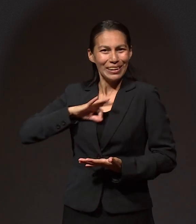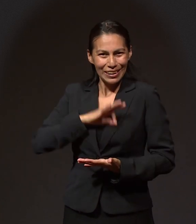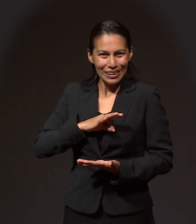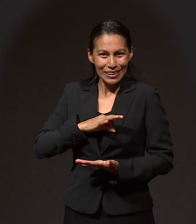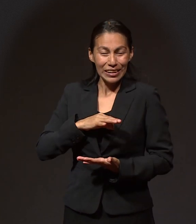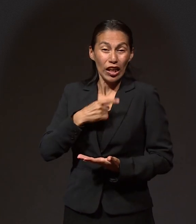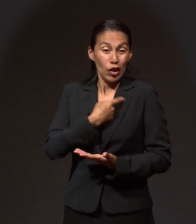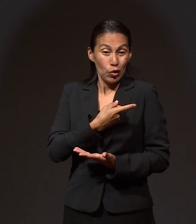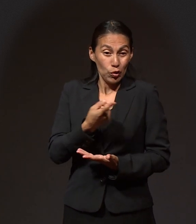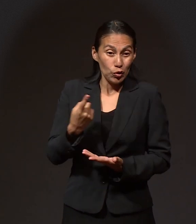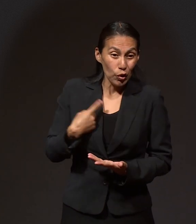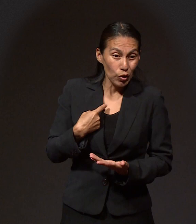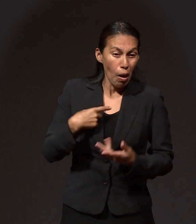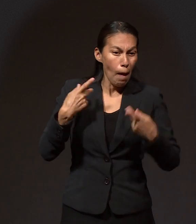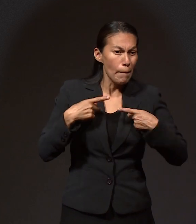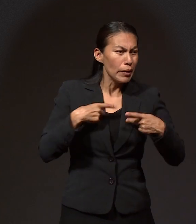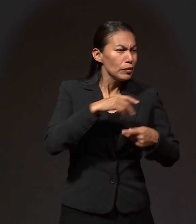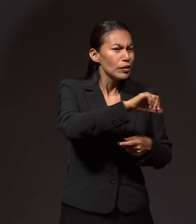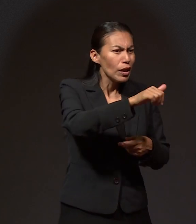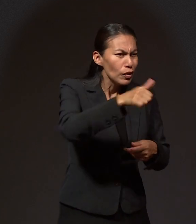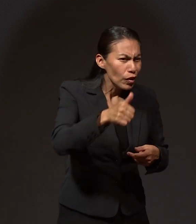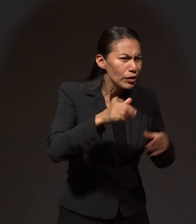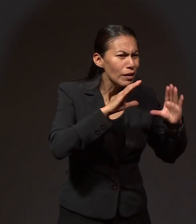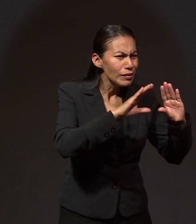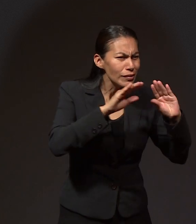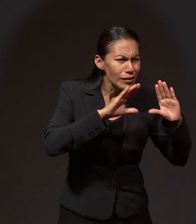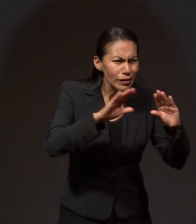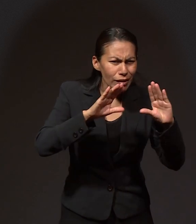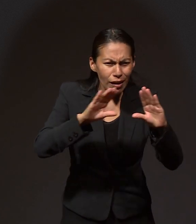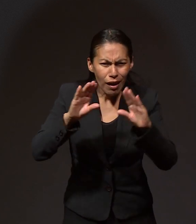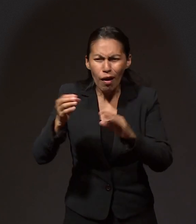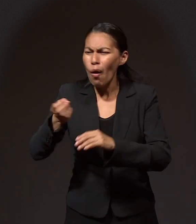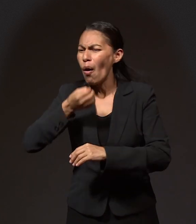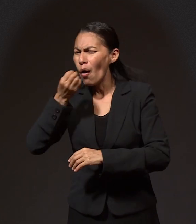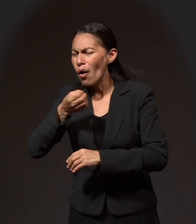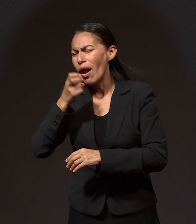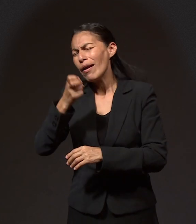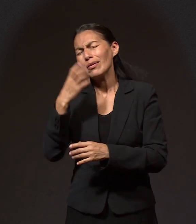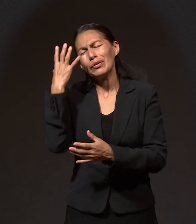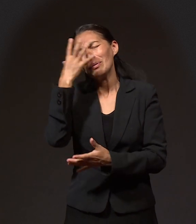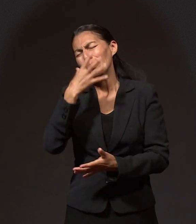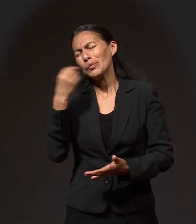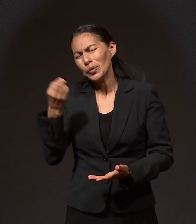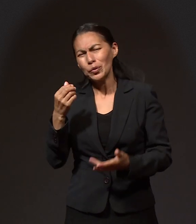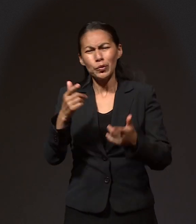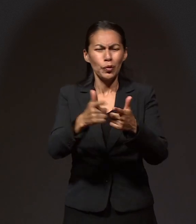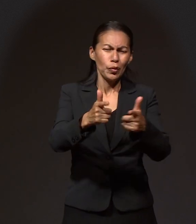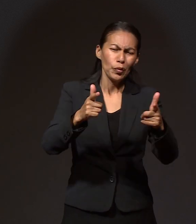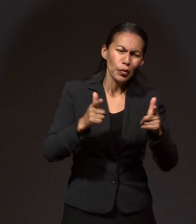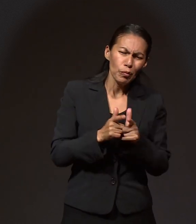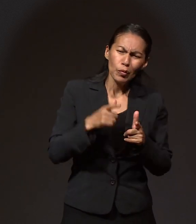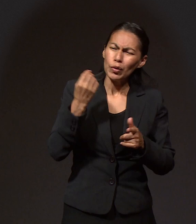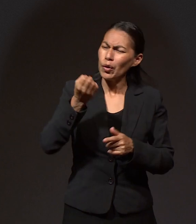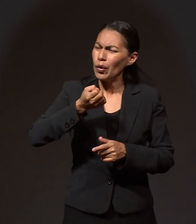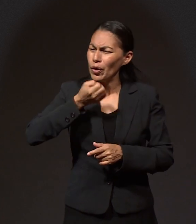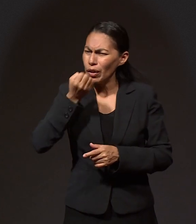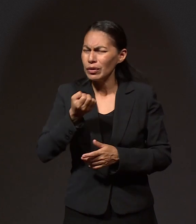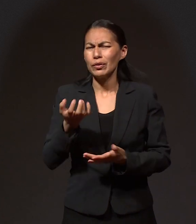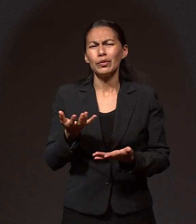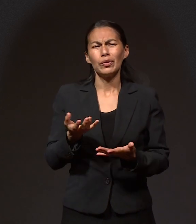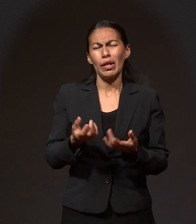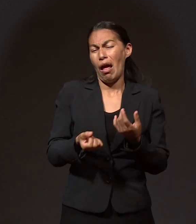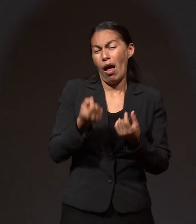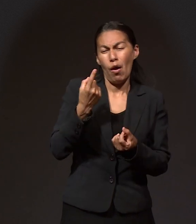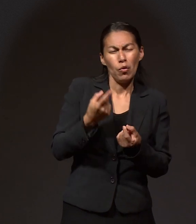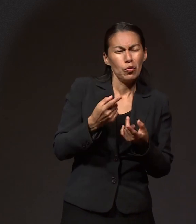a Dios a través de la oración. Porque se pueden formar grupos de oración, grupos de